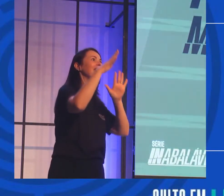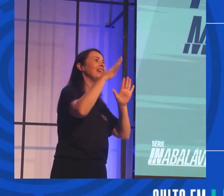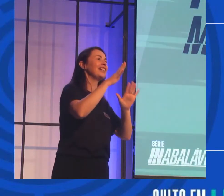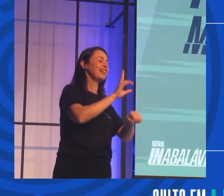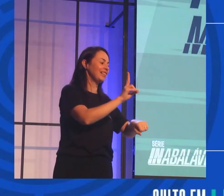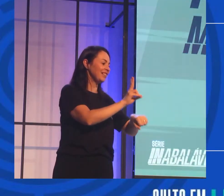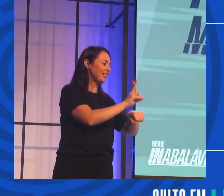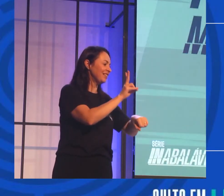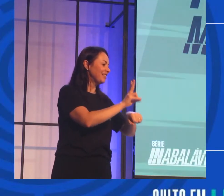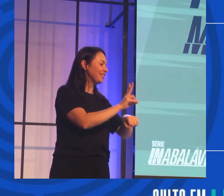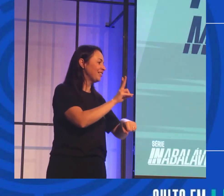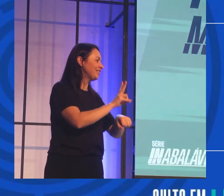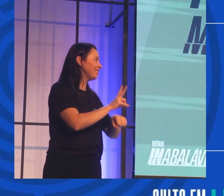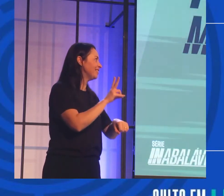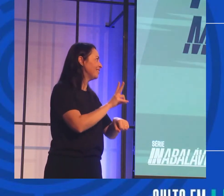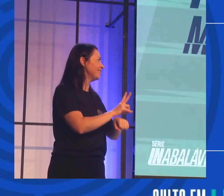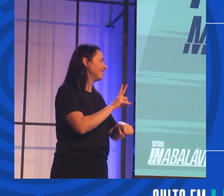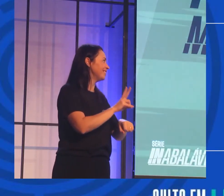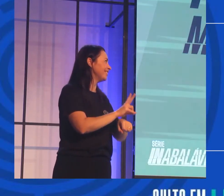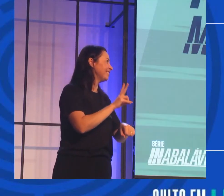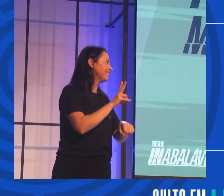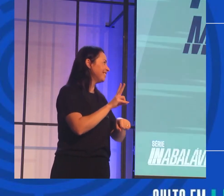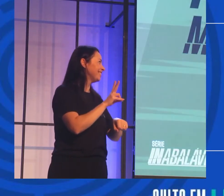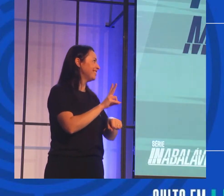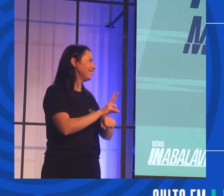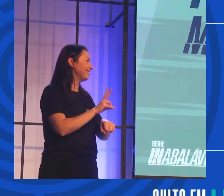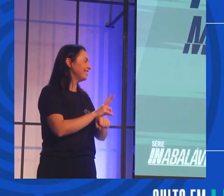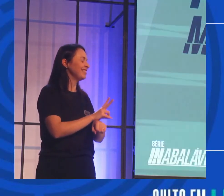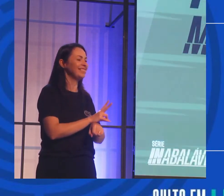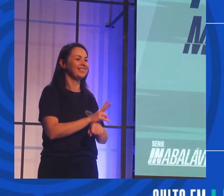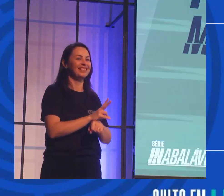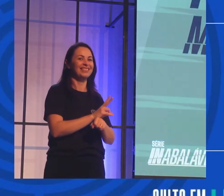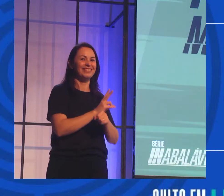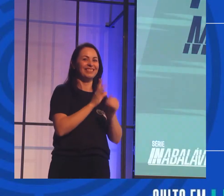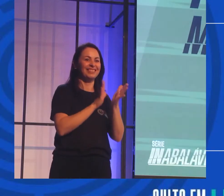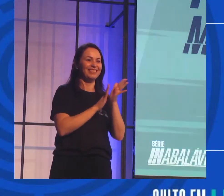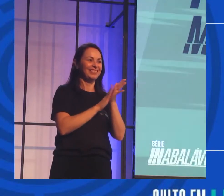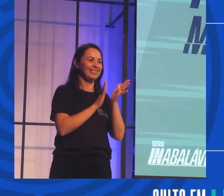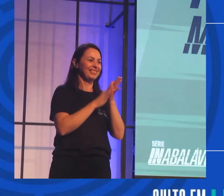sua graça e sua proteção.